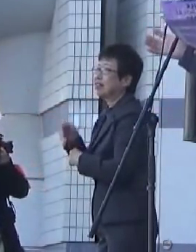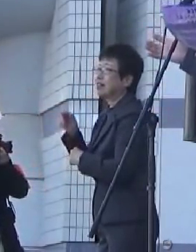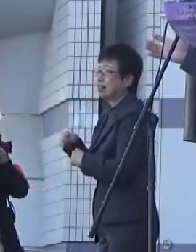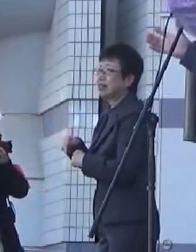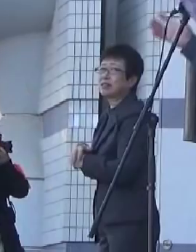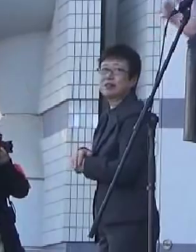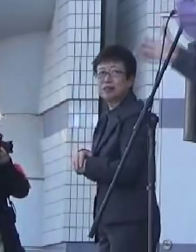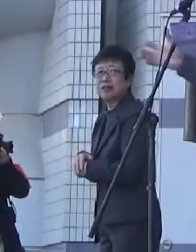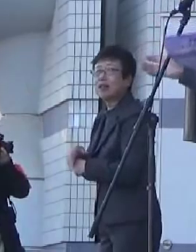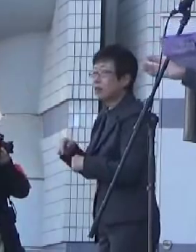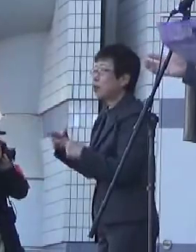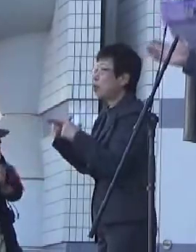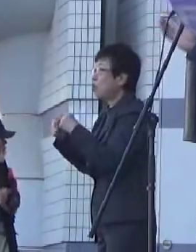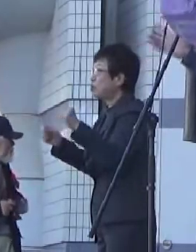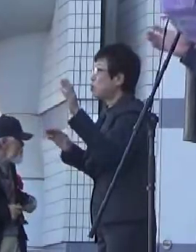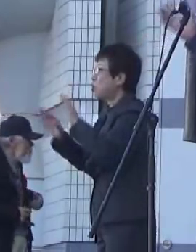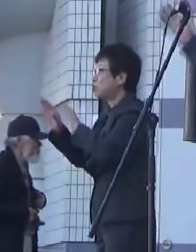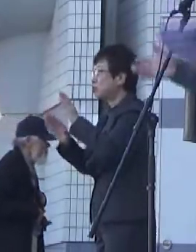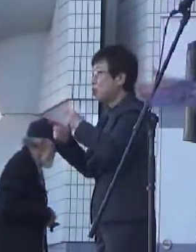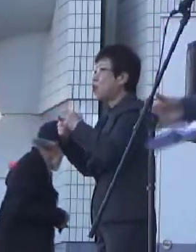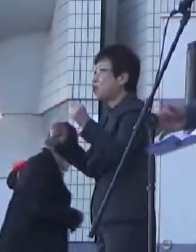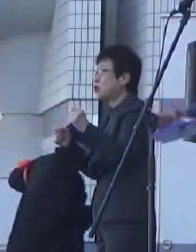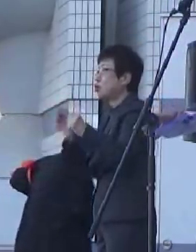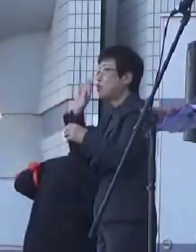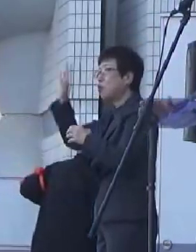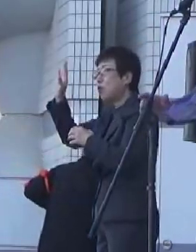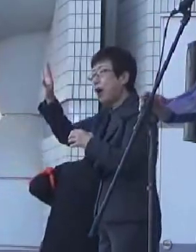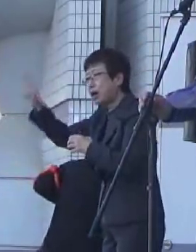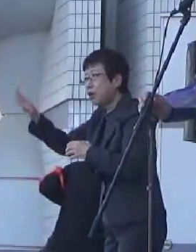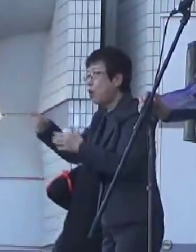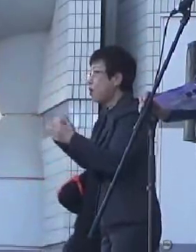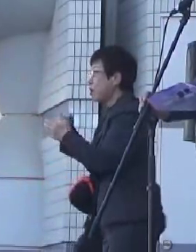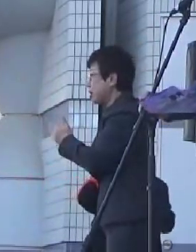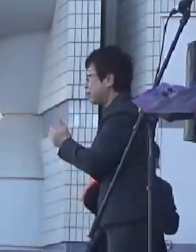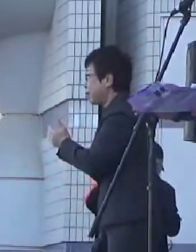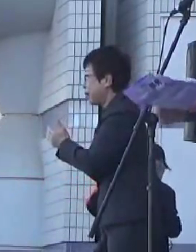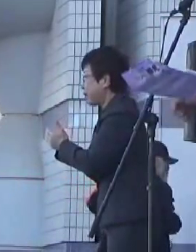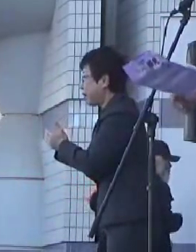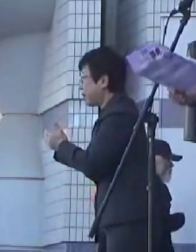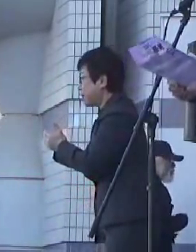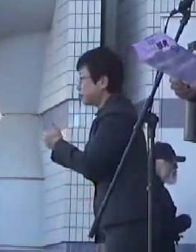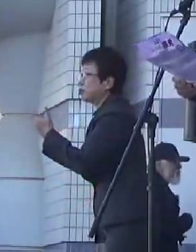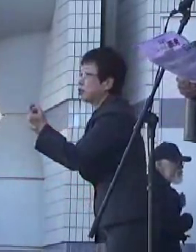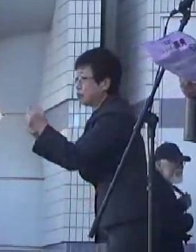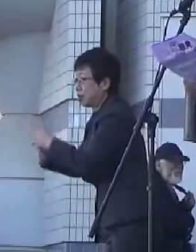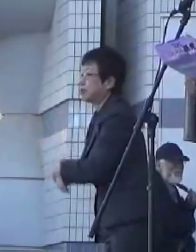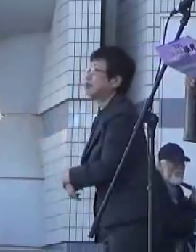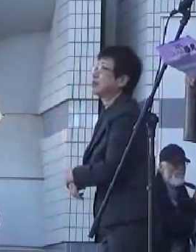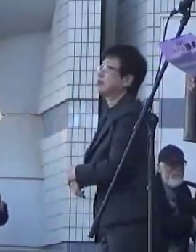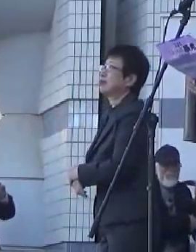の国の姿を、この国の将来を決めるのではありませんか。